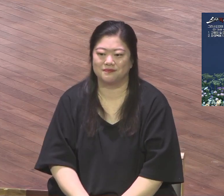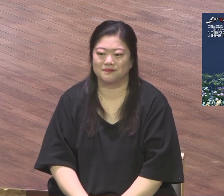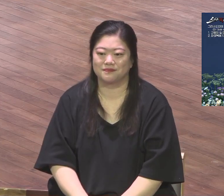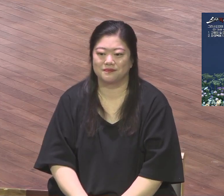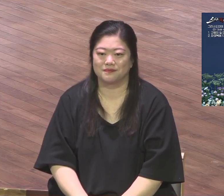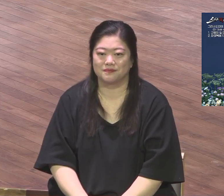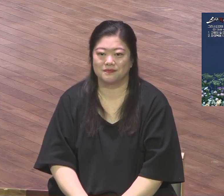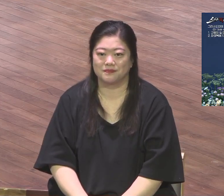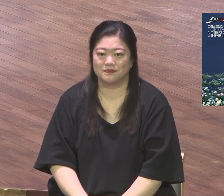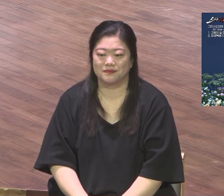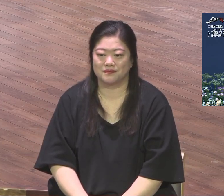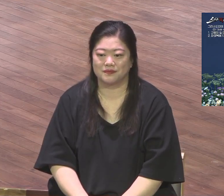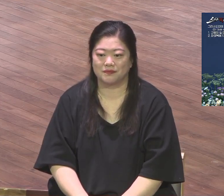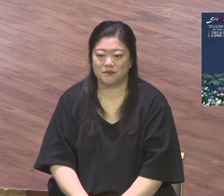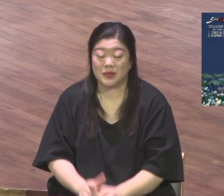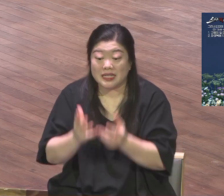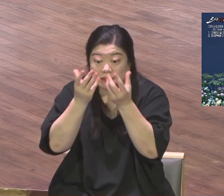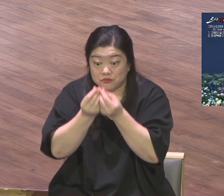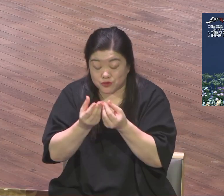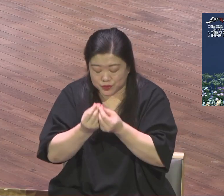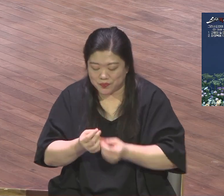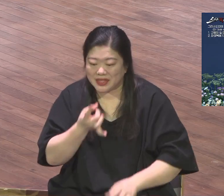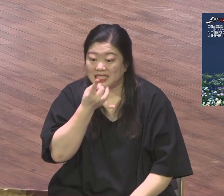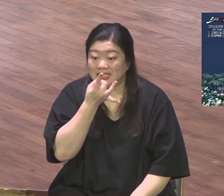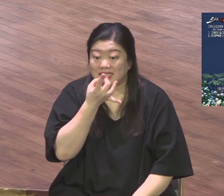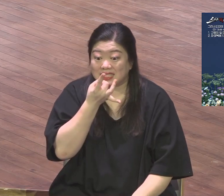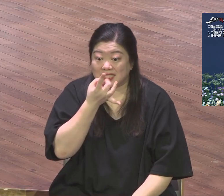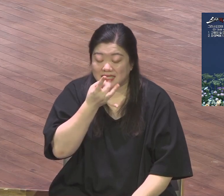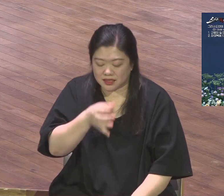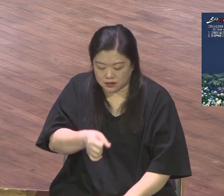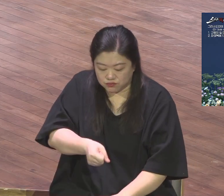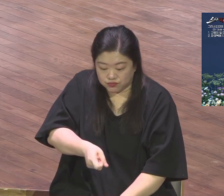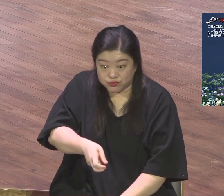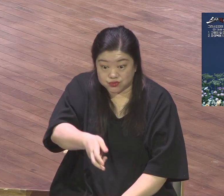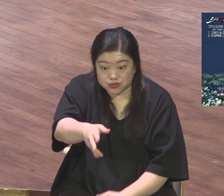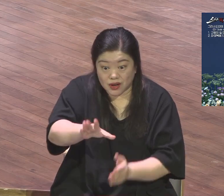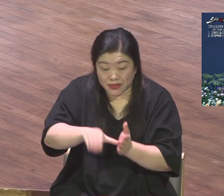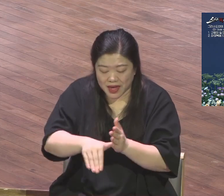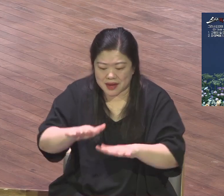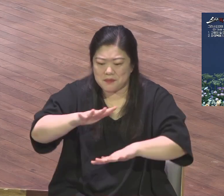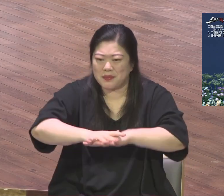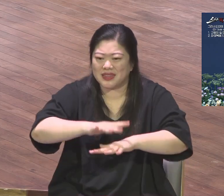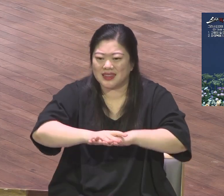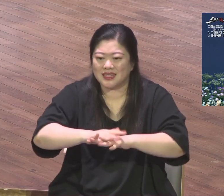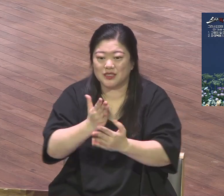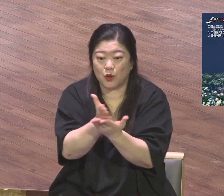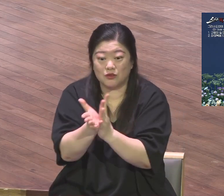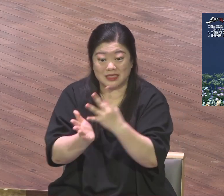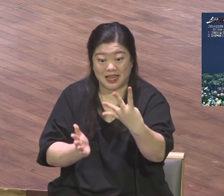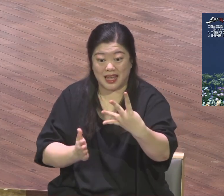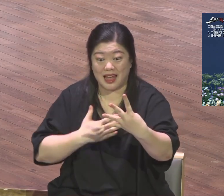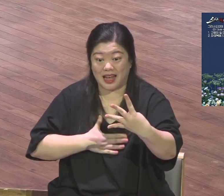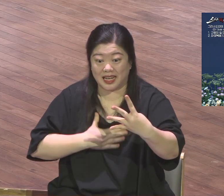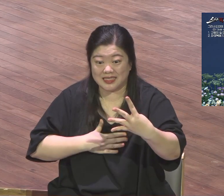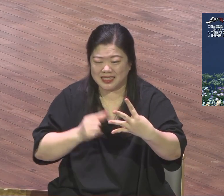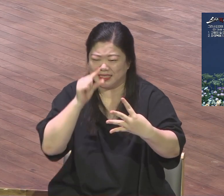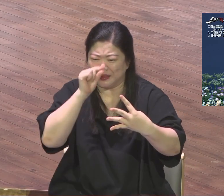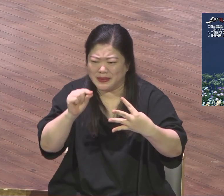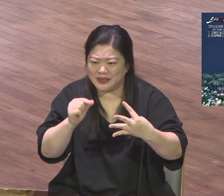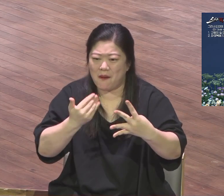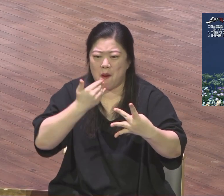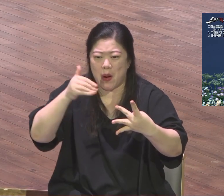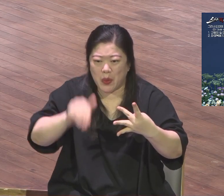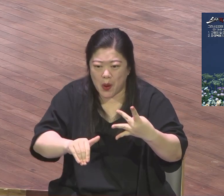먼저 이 씨뿌린 자의 비유에서는 복음을 받아들인 자의 마음 털을 논하고 그 다음에